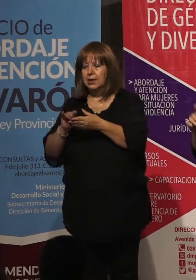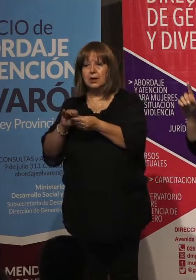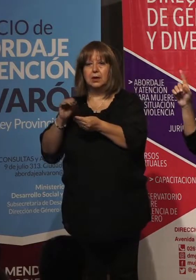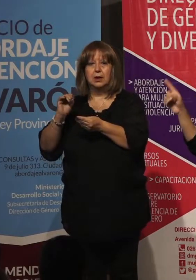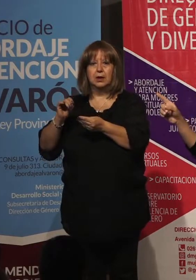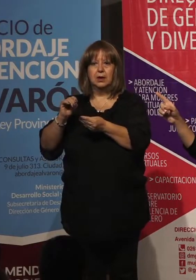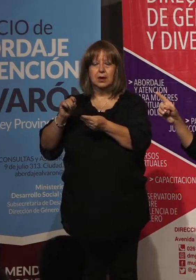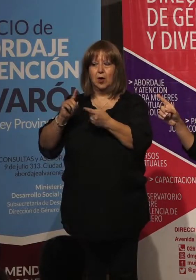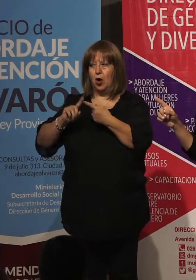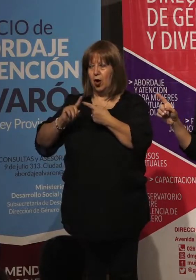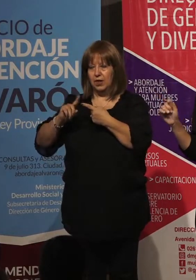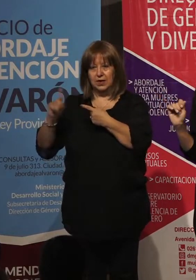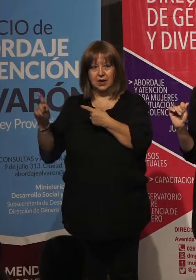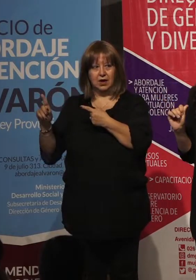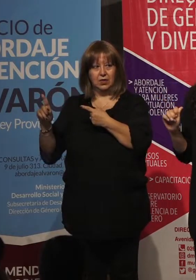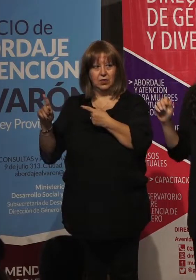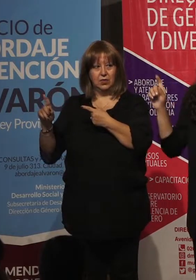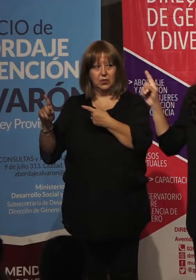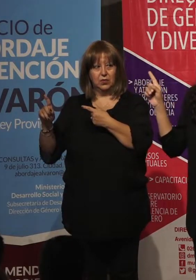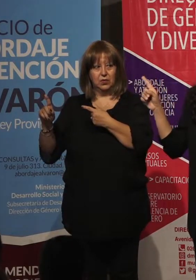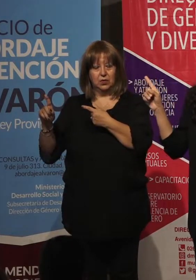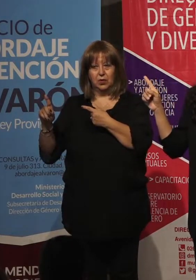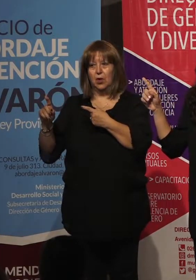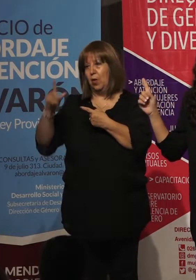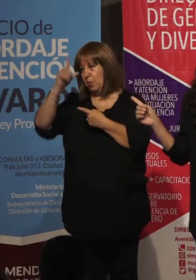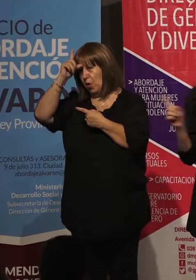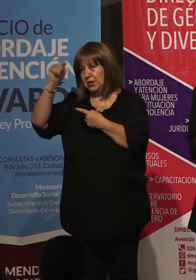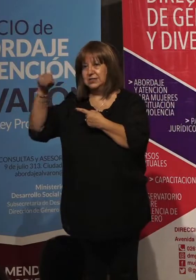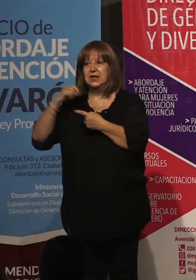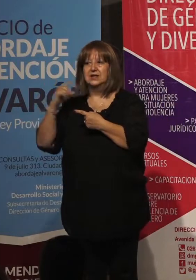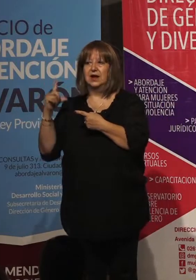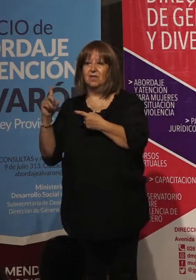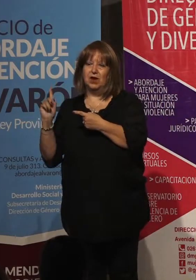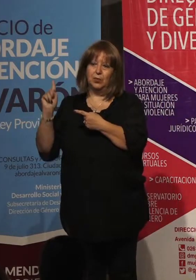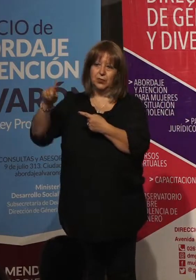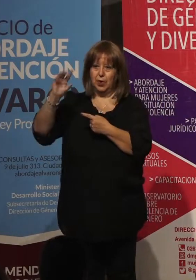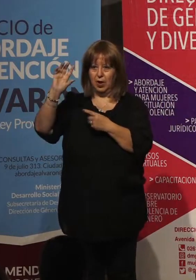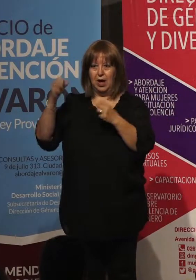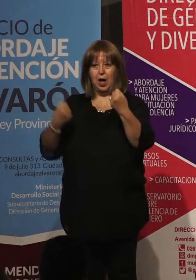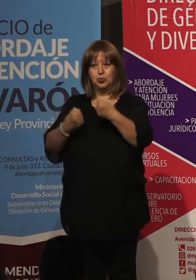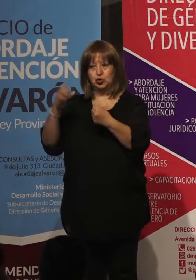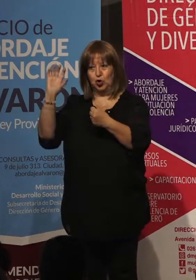fue coordinar con policía allá y mandarle un móvil.